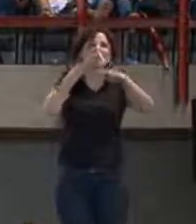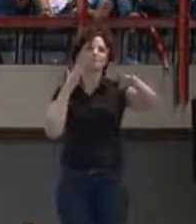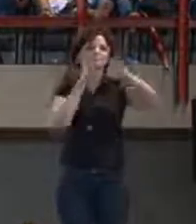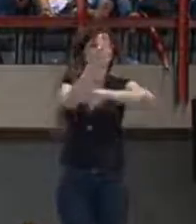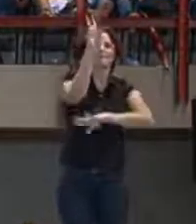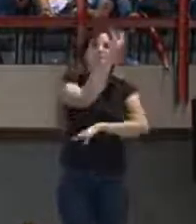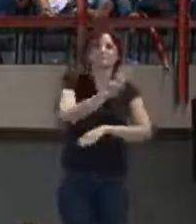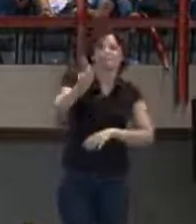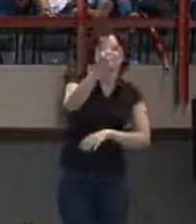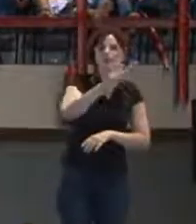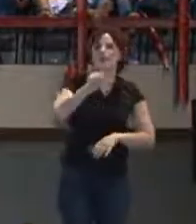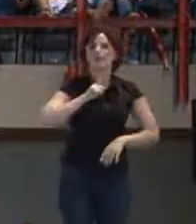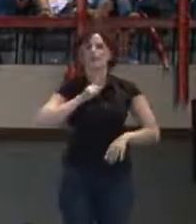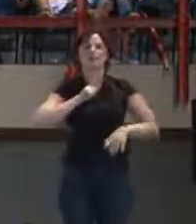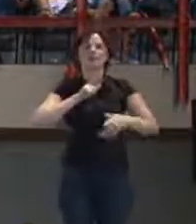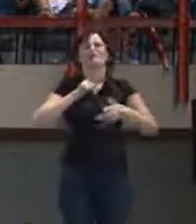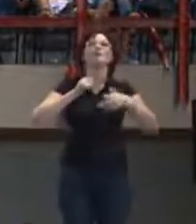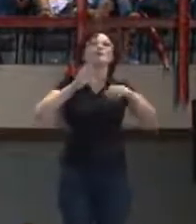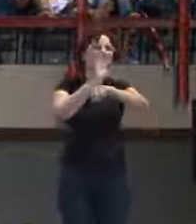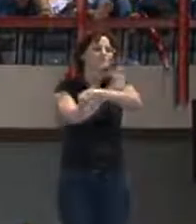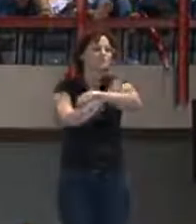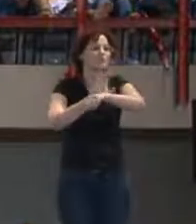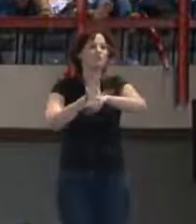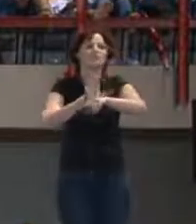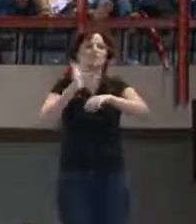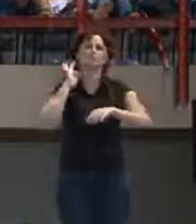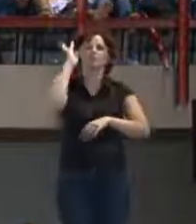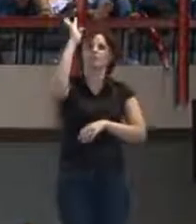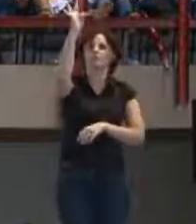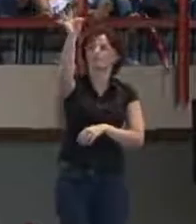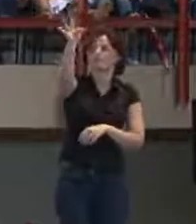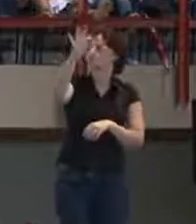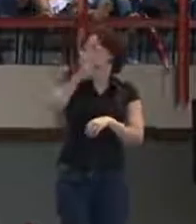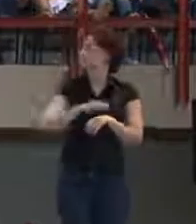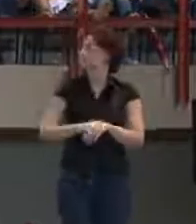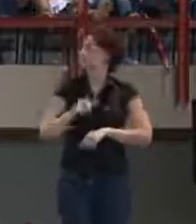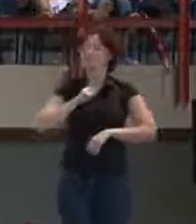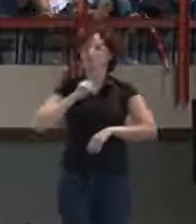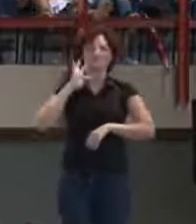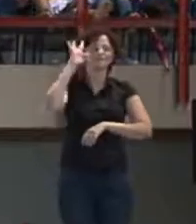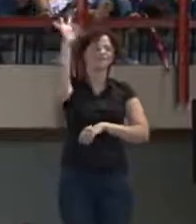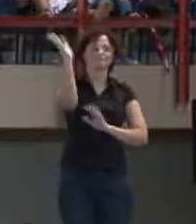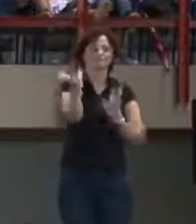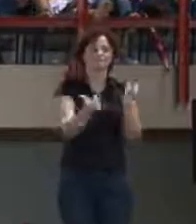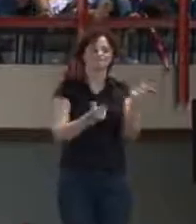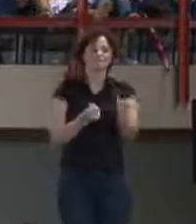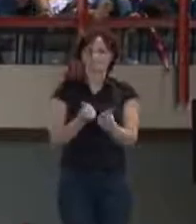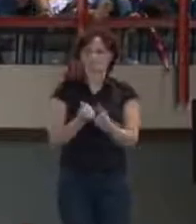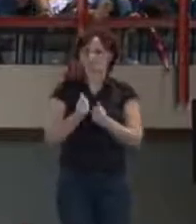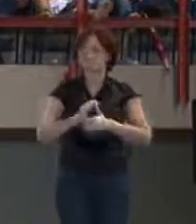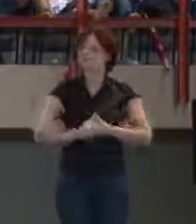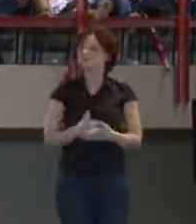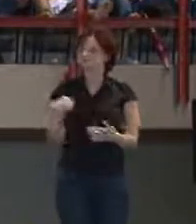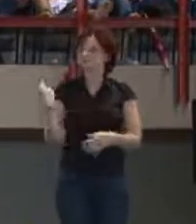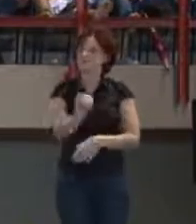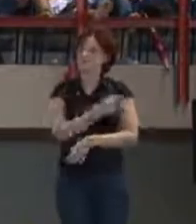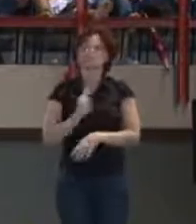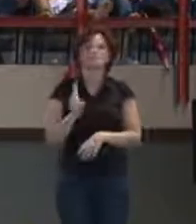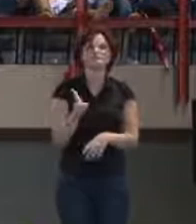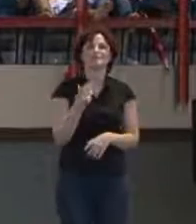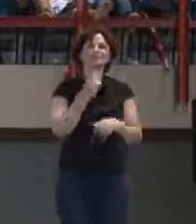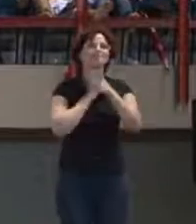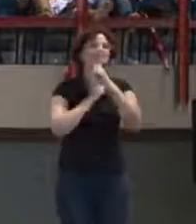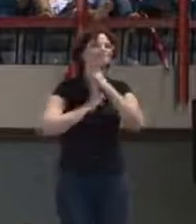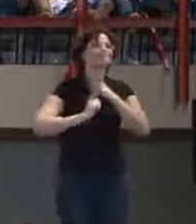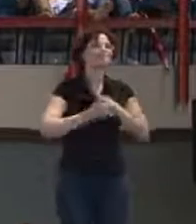ter uma carreira, ter um futuro, se Deus quiser, brilhante, maravilhoso. A gente sempre espera isso para todos.